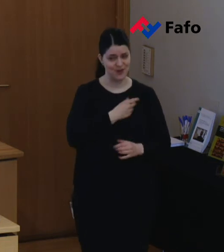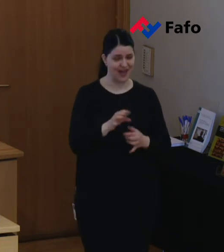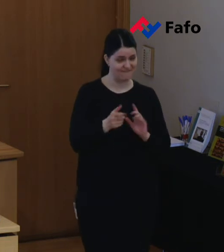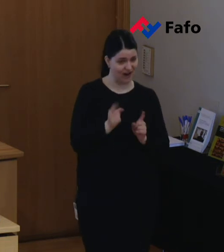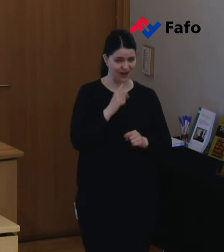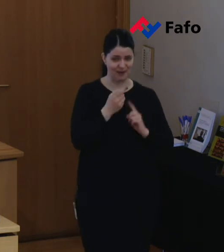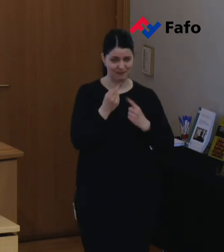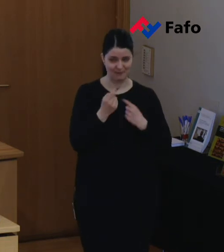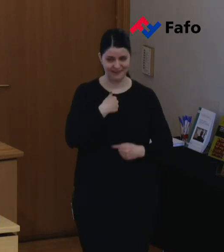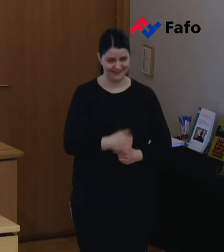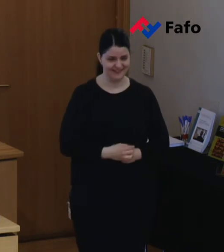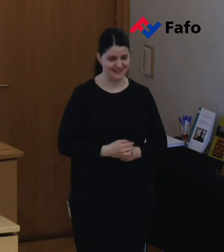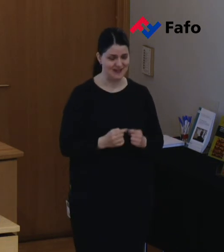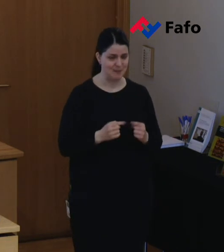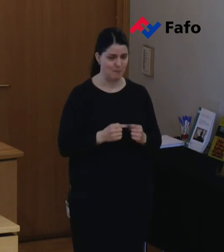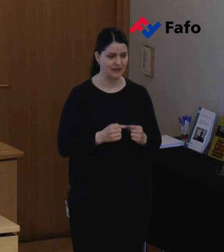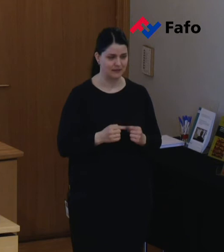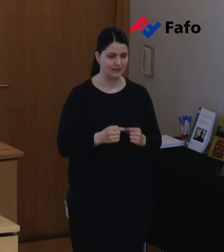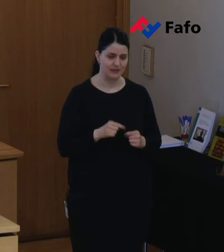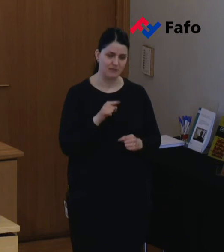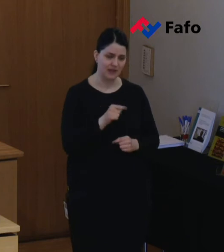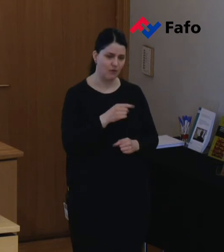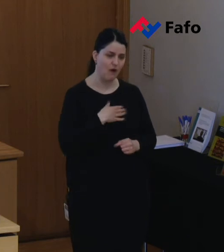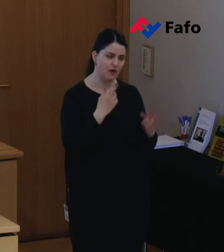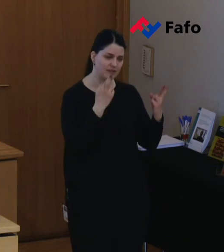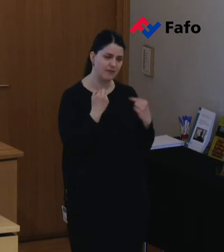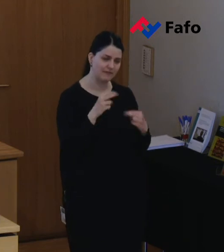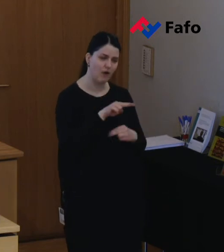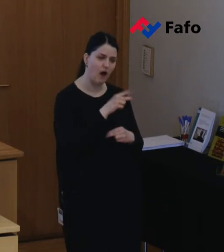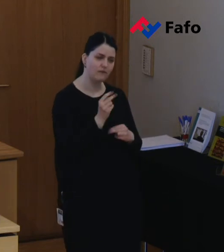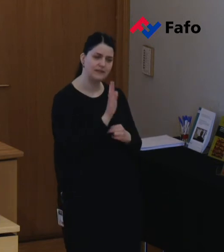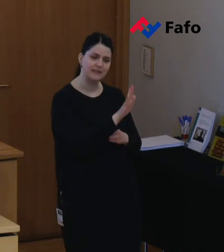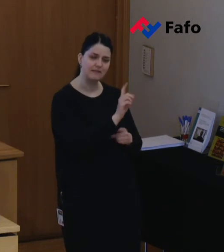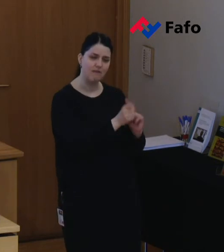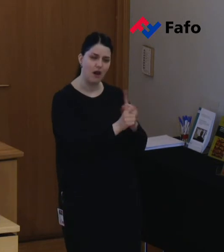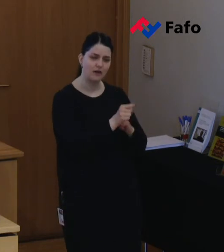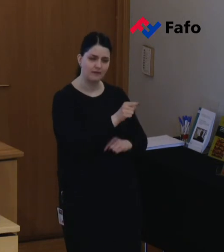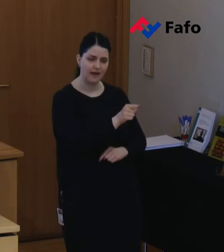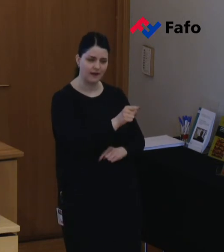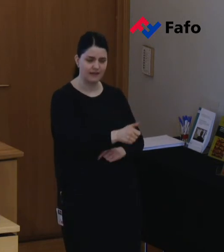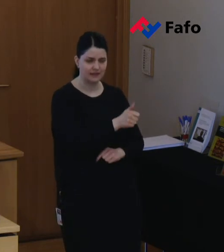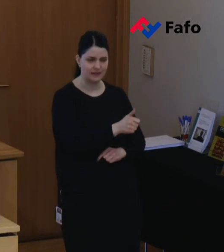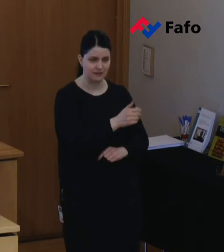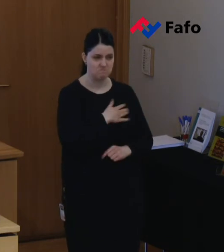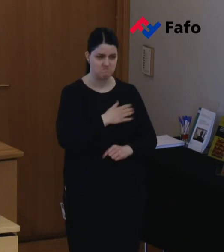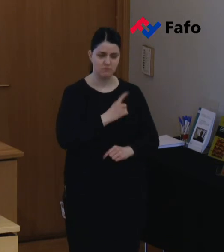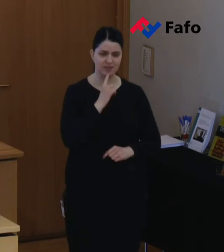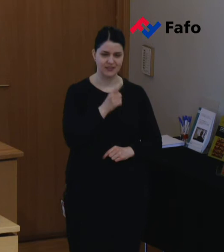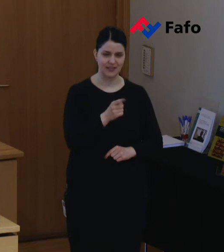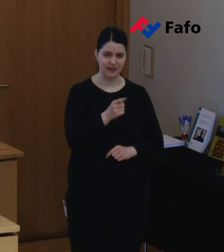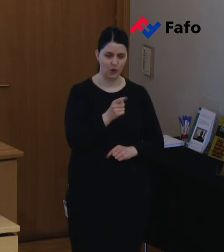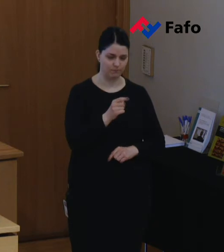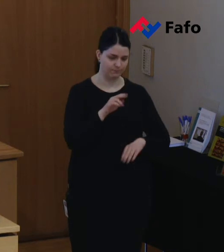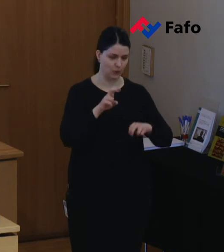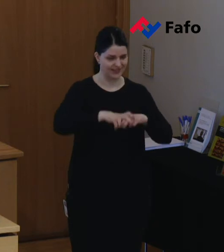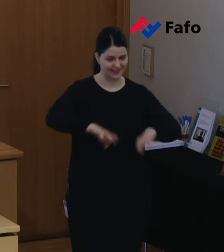veldig fort. Sånn som også ble sagt, at dette med å ha respekt for den andre sine valg. Og så har jeg bare lyst til å si også det at å sitte på